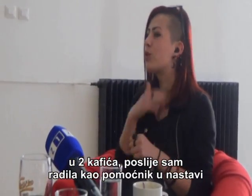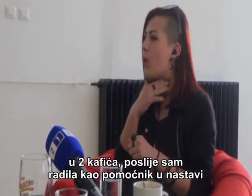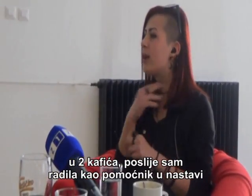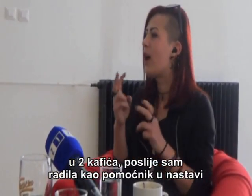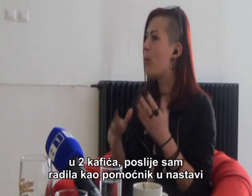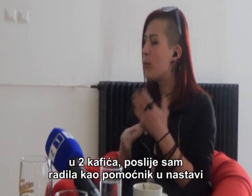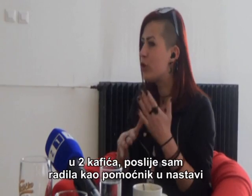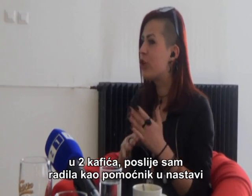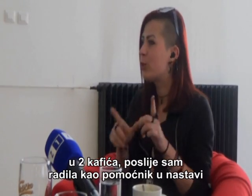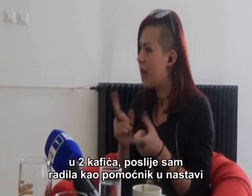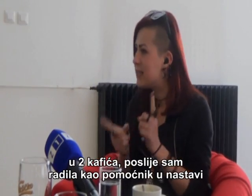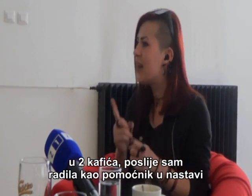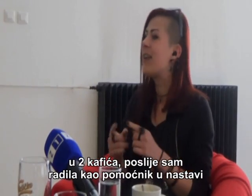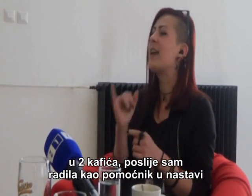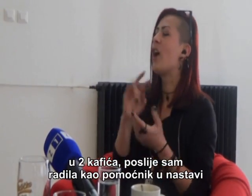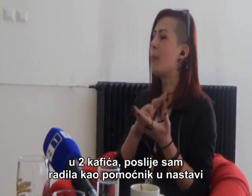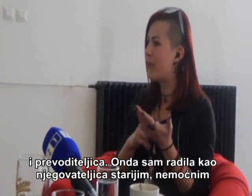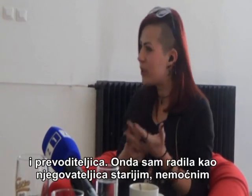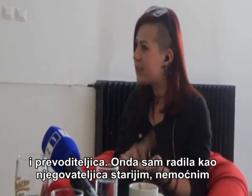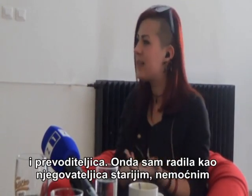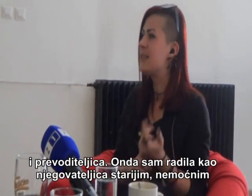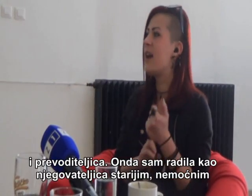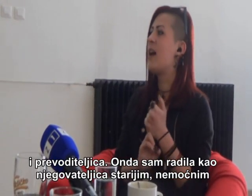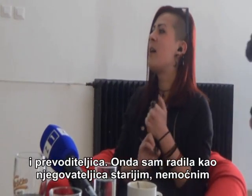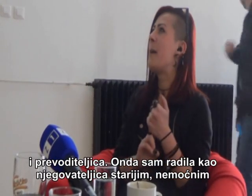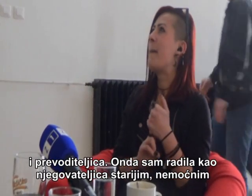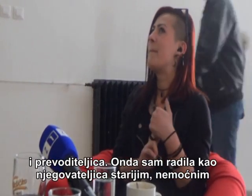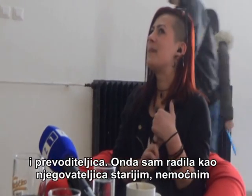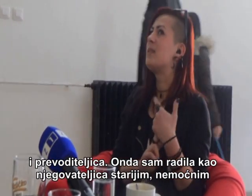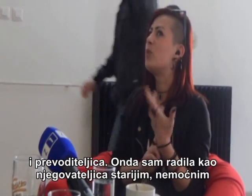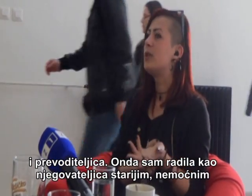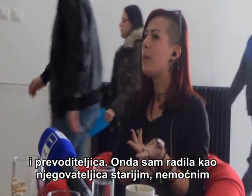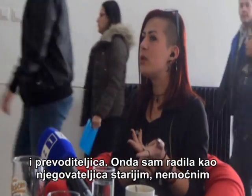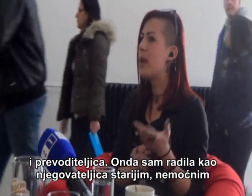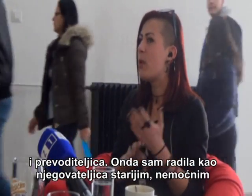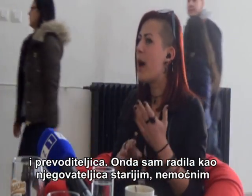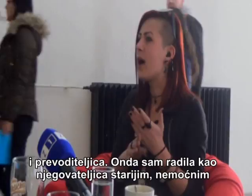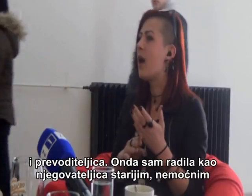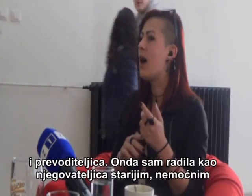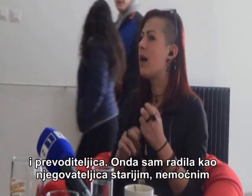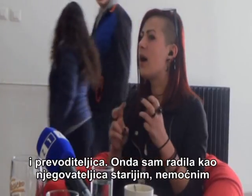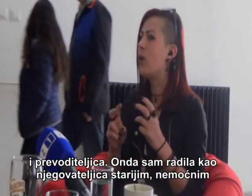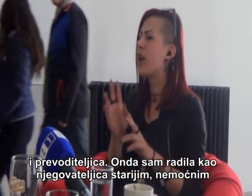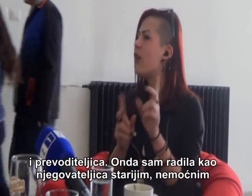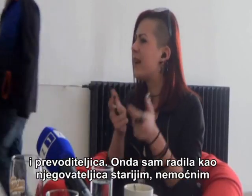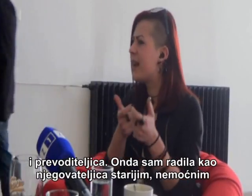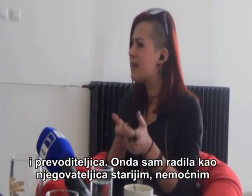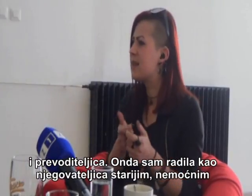školi kao pomoćnik u nastavi i kao pevoćnica. Pa sam možda poslije pomagala kao njihova sestra, pa